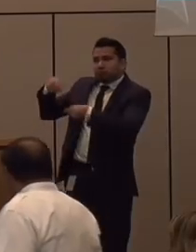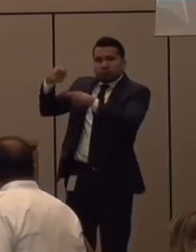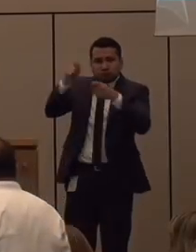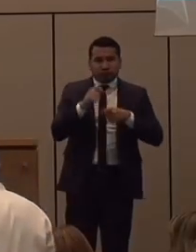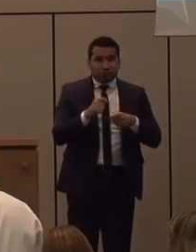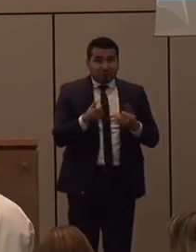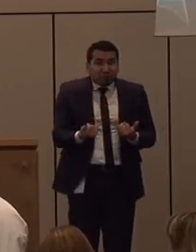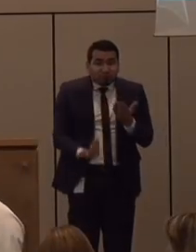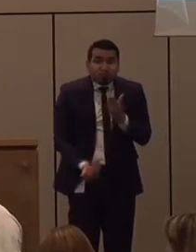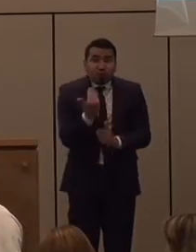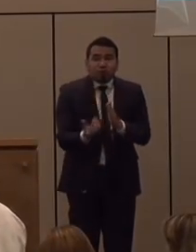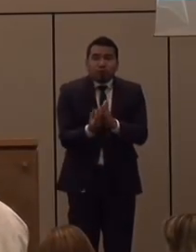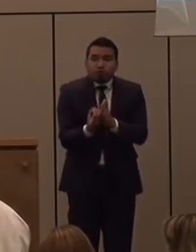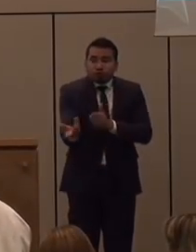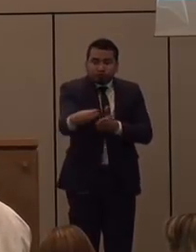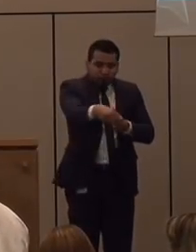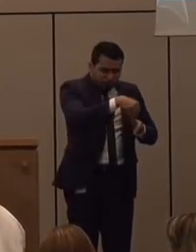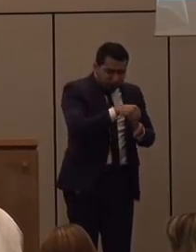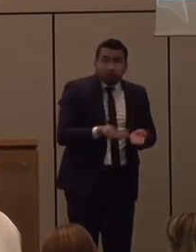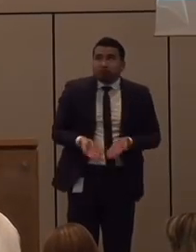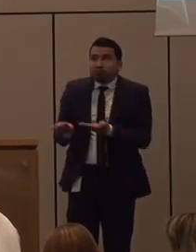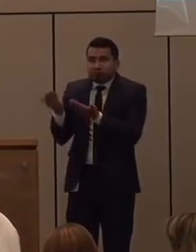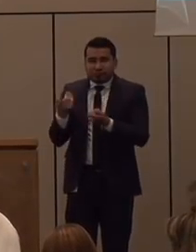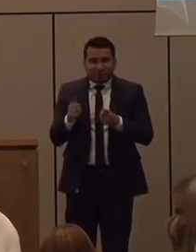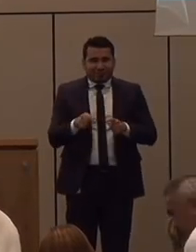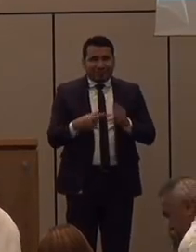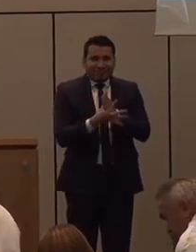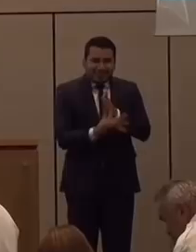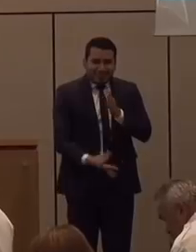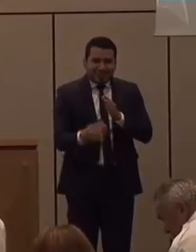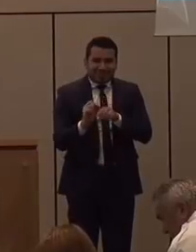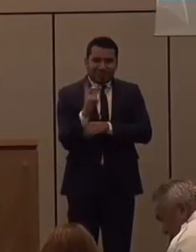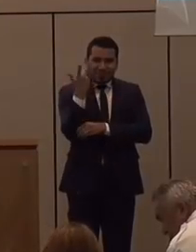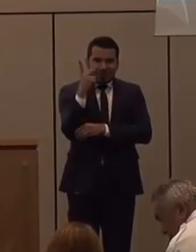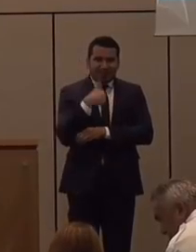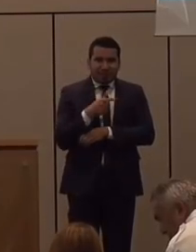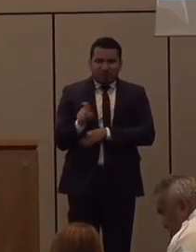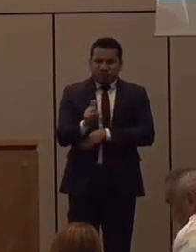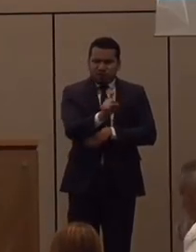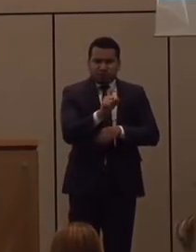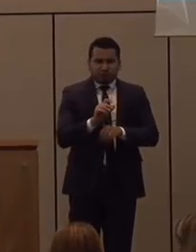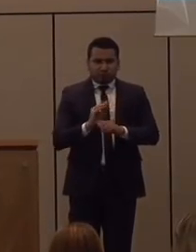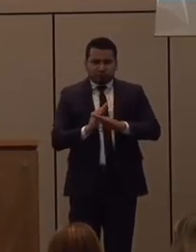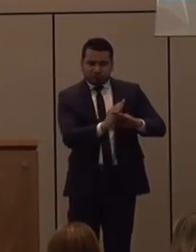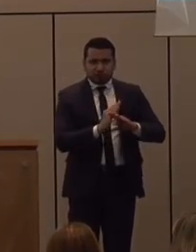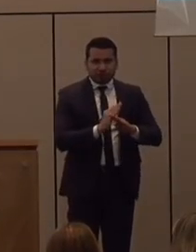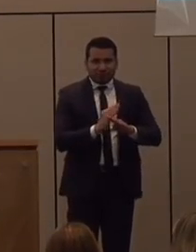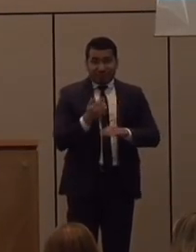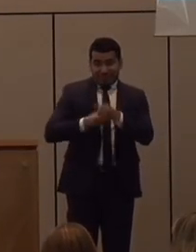que ya se han localizado allí tenemos aceite de palma insecticidas y fungicidas el año pasado exportamos